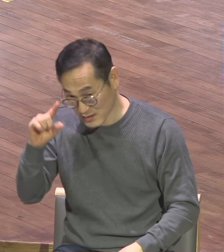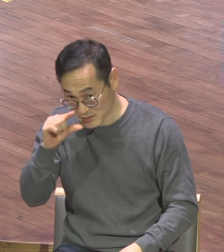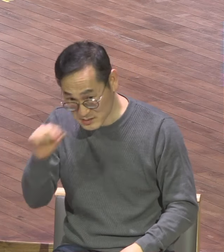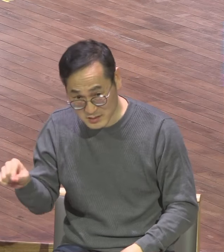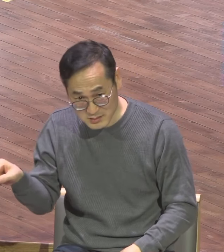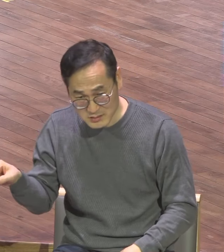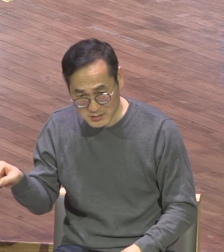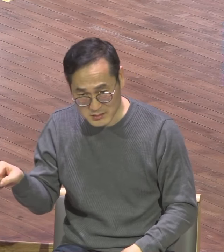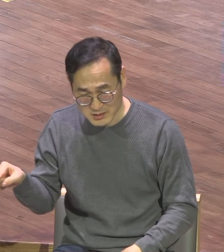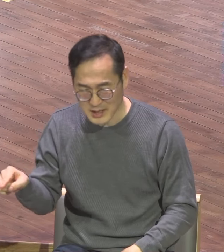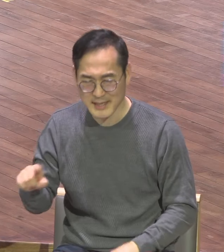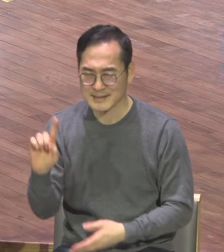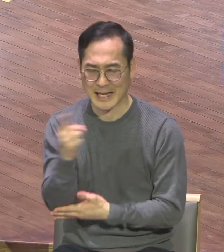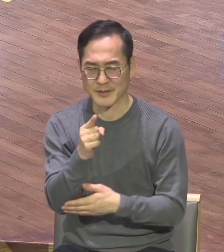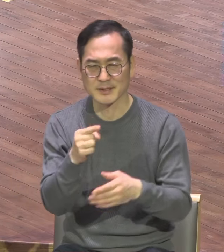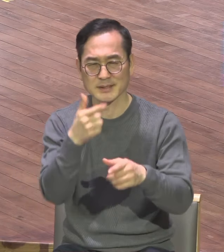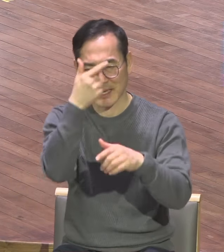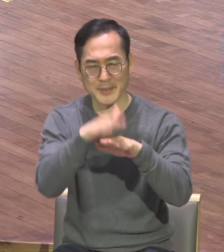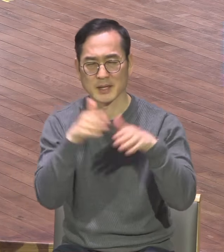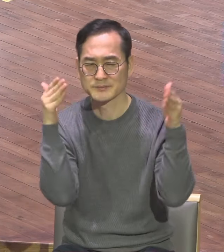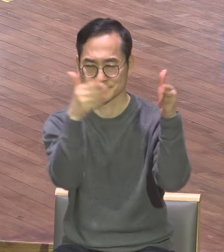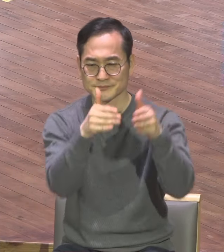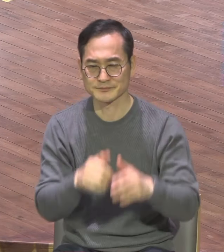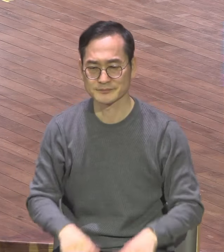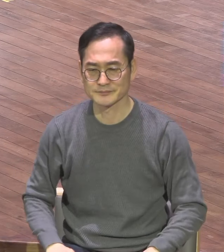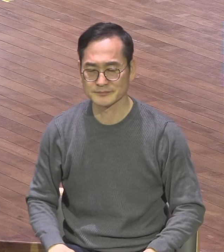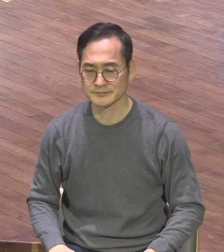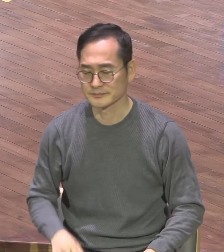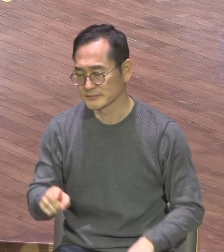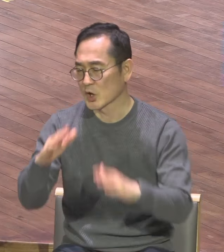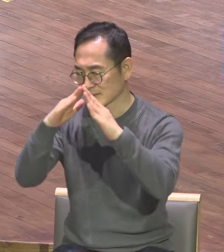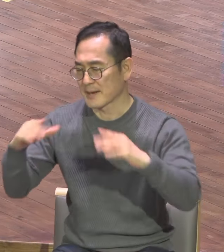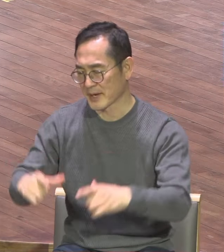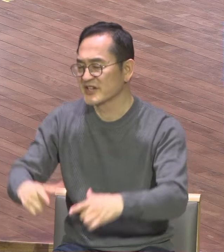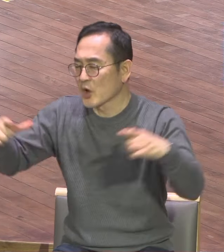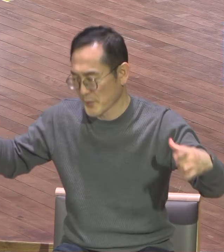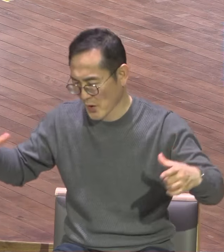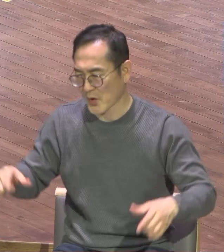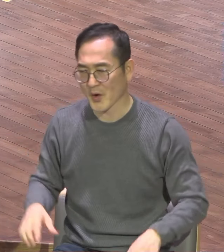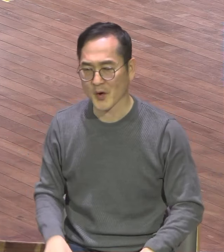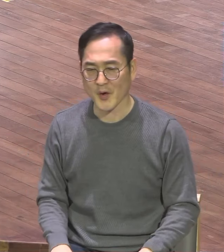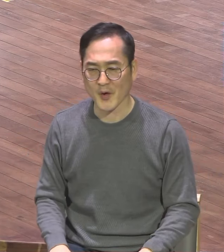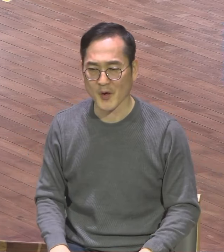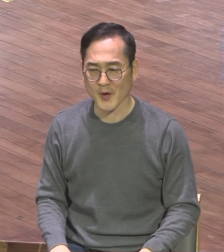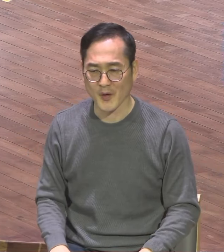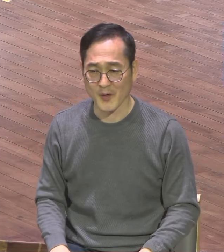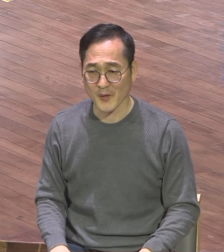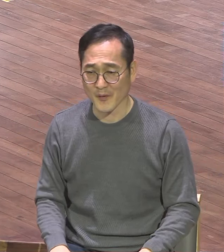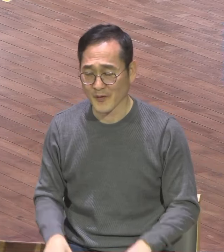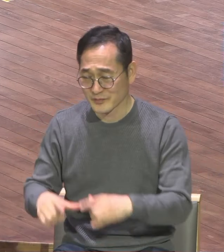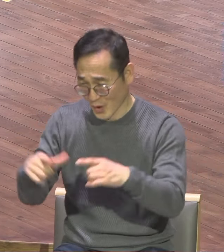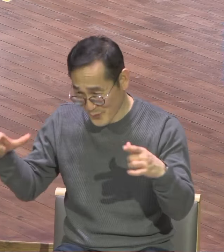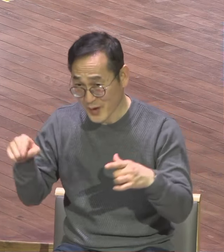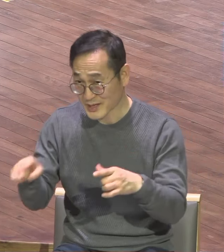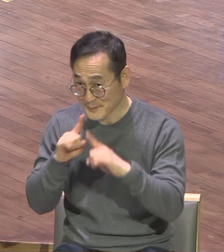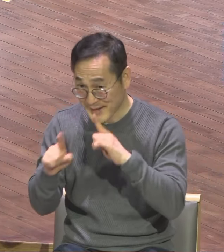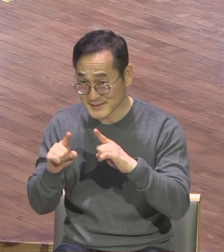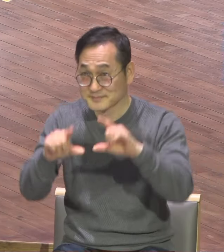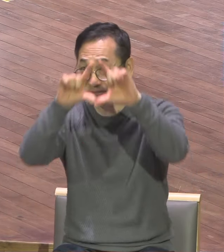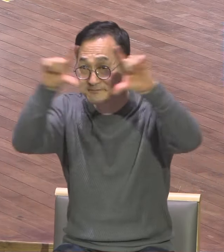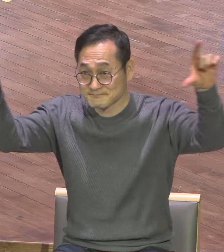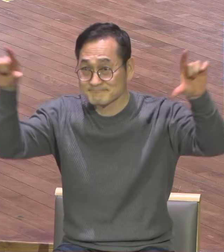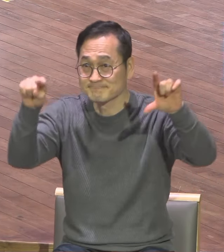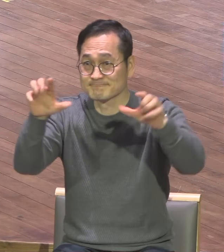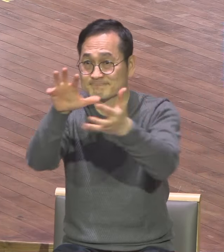다윗이 그렇게 살았어요. 너 장막터를 넓혀라. 원단 메시지 주어서 주다. 매주에 선포되는 강단 언약의 이